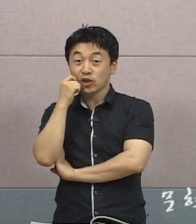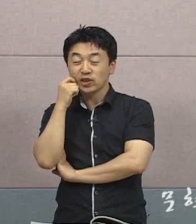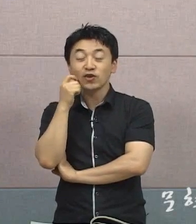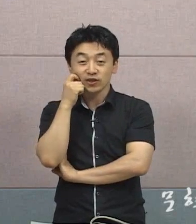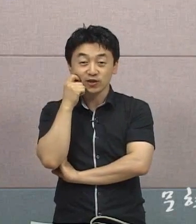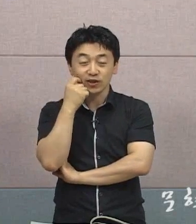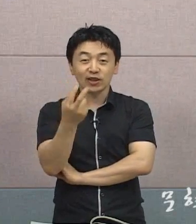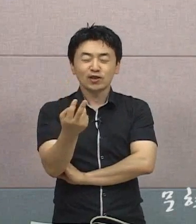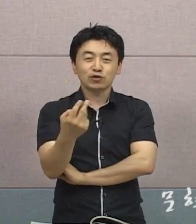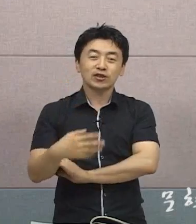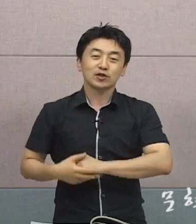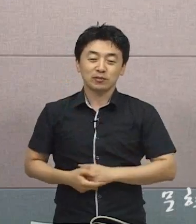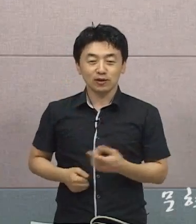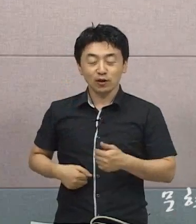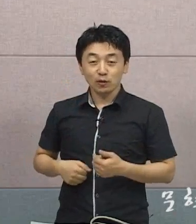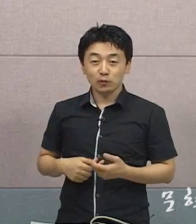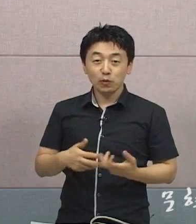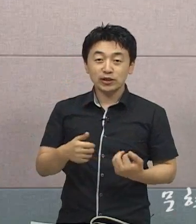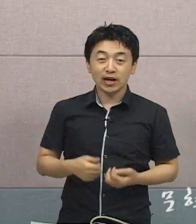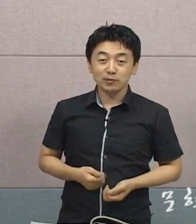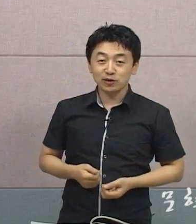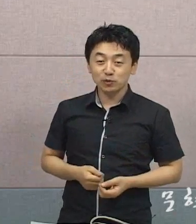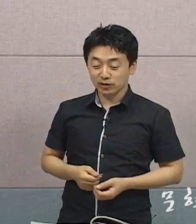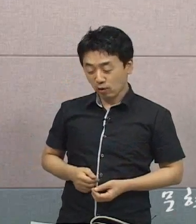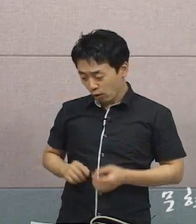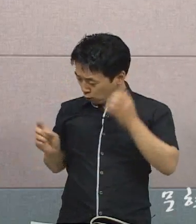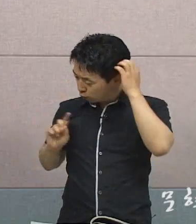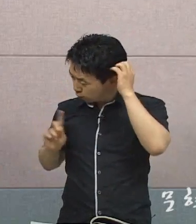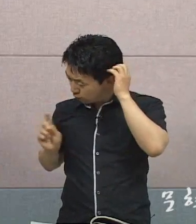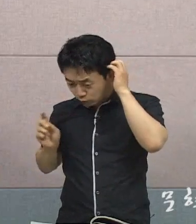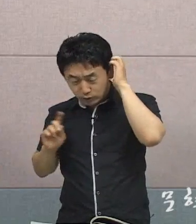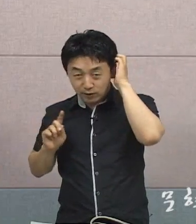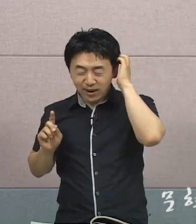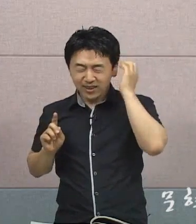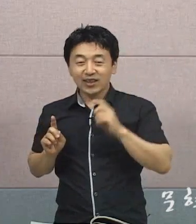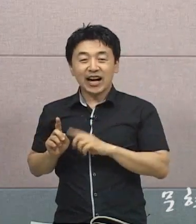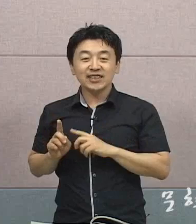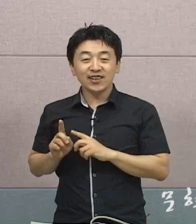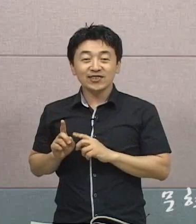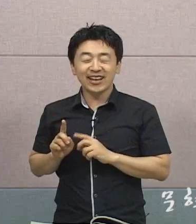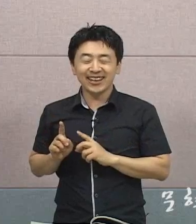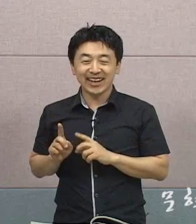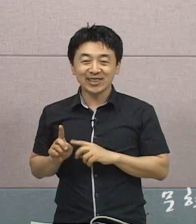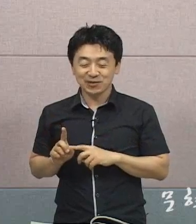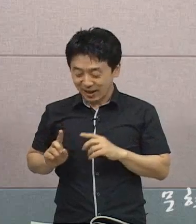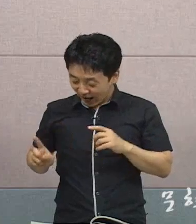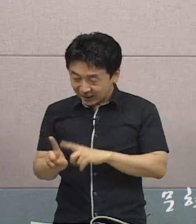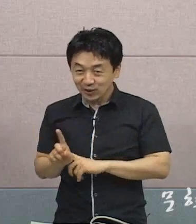이 어떻게고요. 두 가지를 좀, 혹시 가끔 이런 분들이 있어요. 어떻게 그랬지? 가능해요. 네, 가능합니다. 안에다